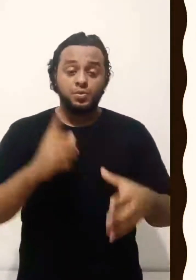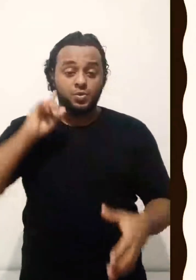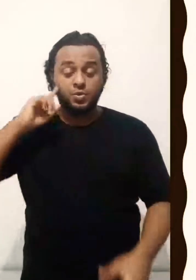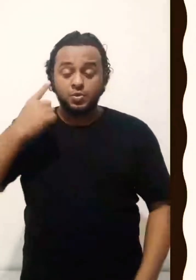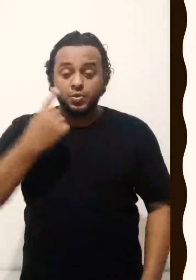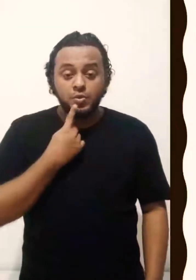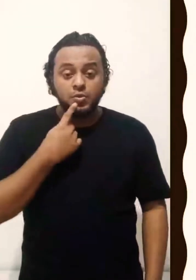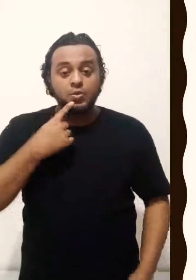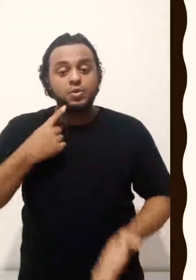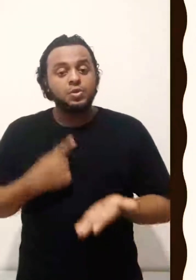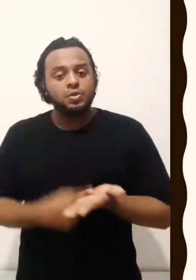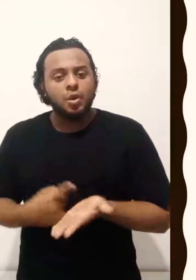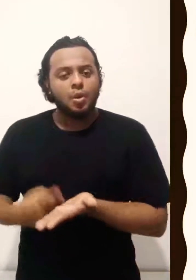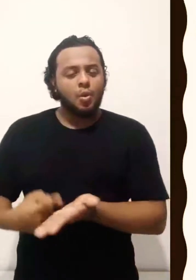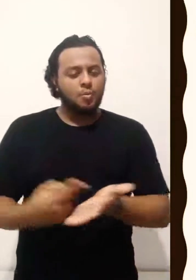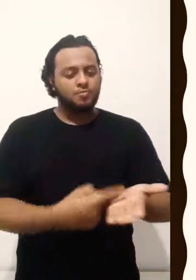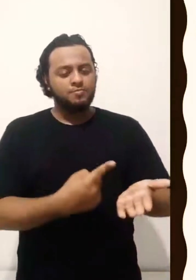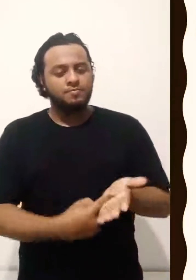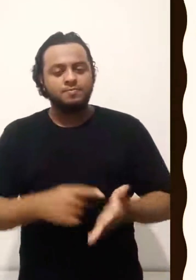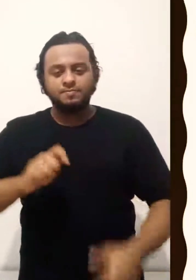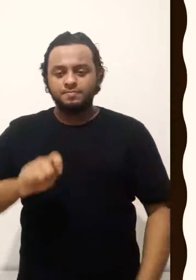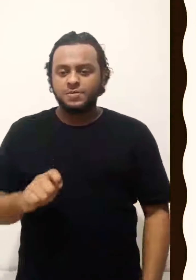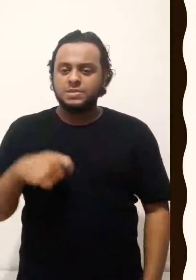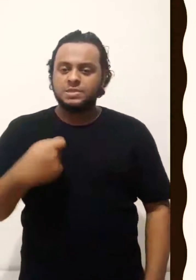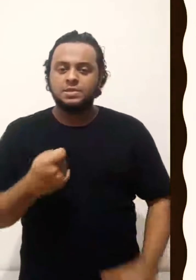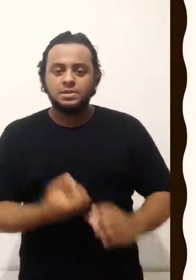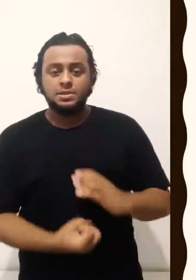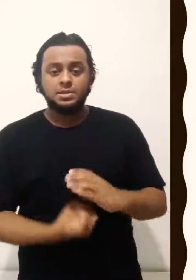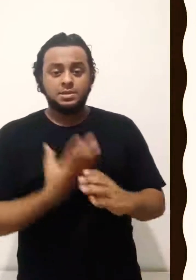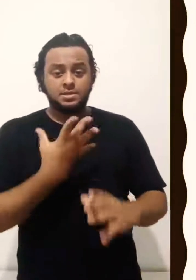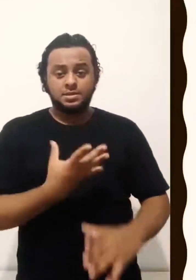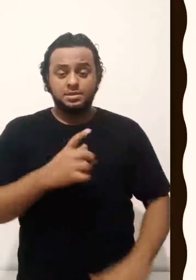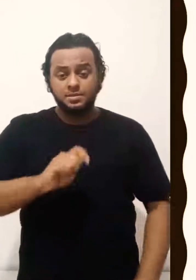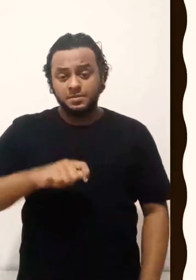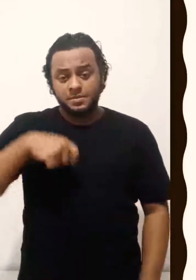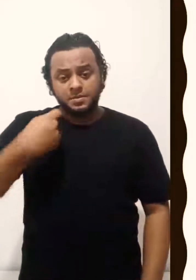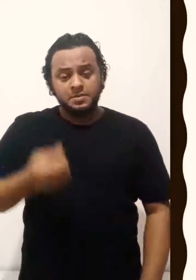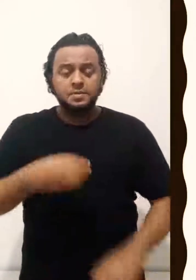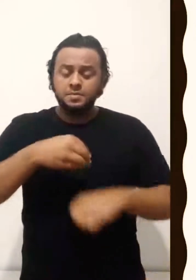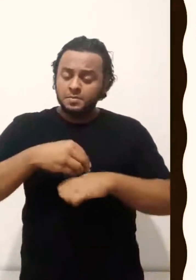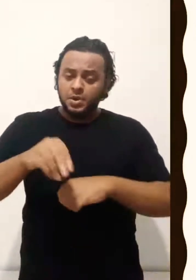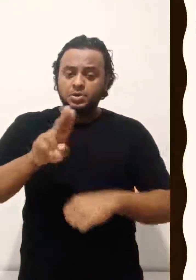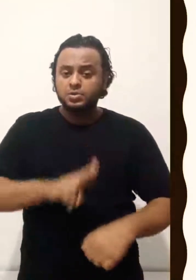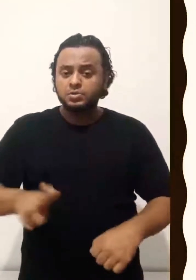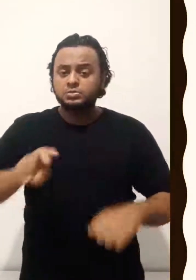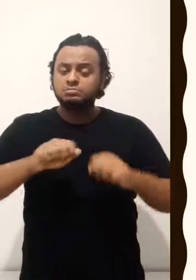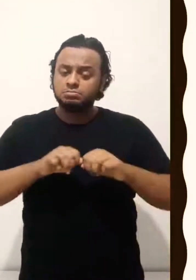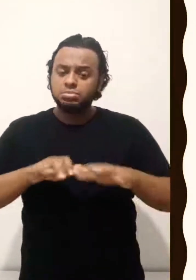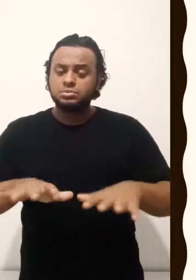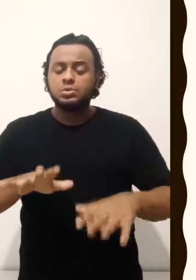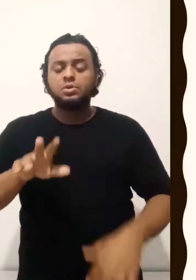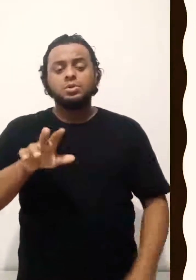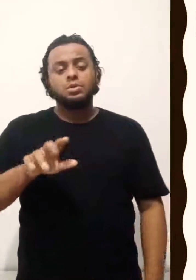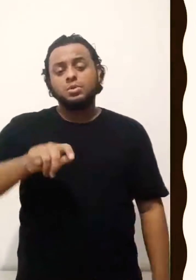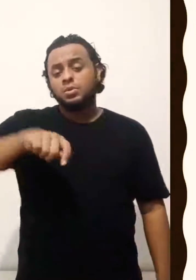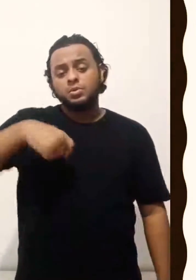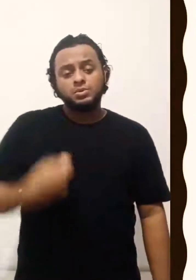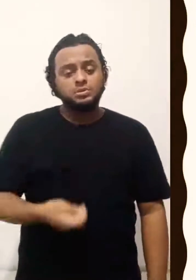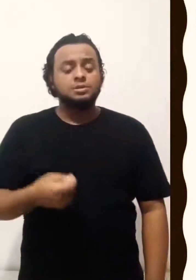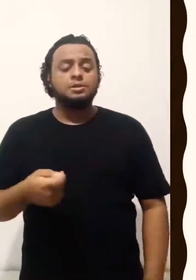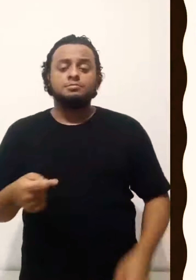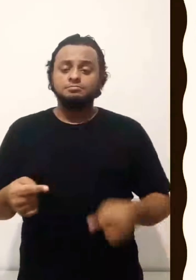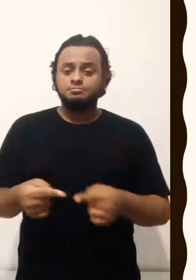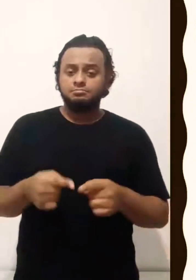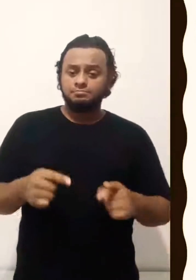surda ela convenciona um sinal, cria um sinal e passa a utilizar aquele sinal para um